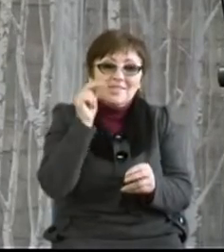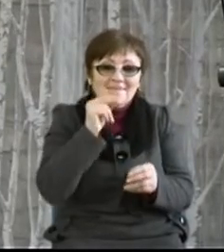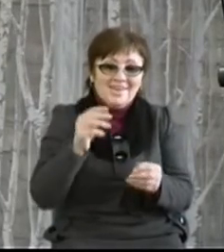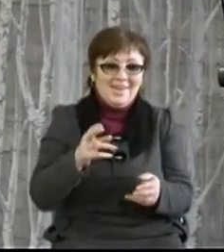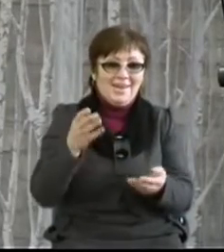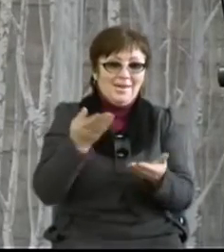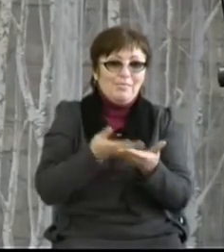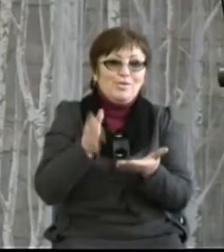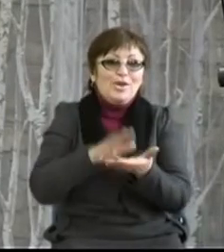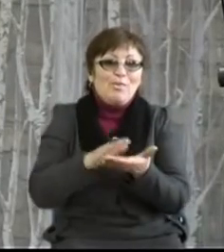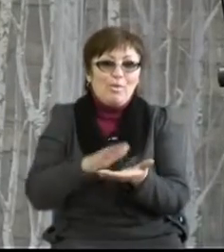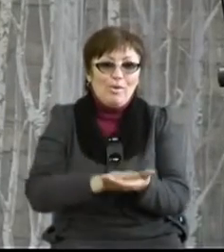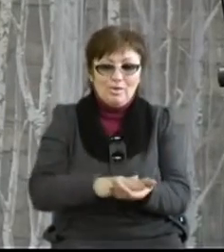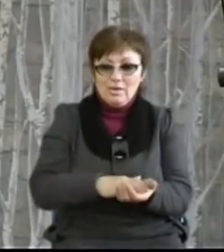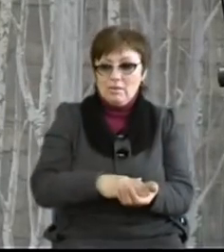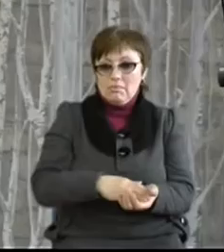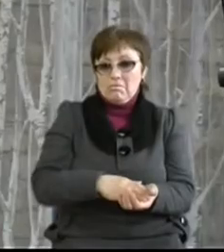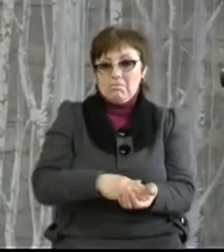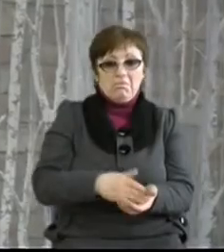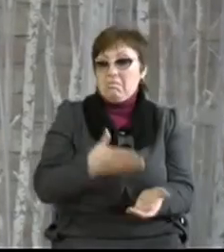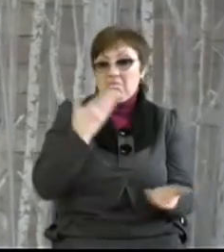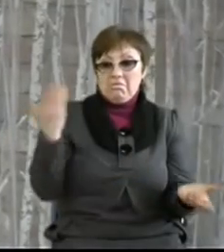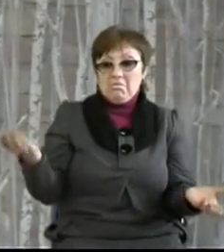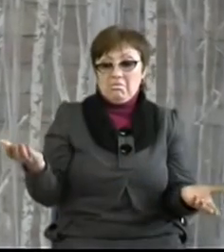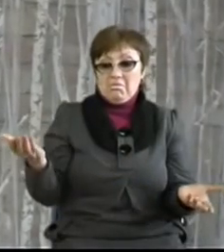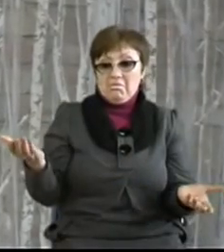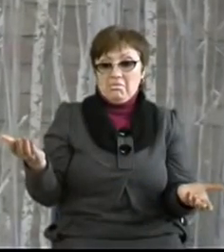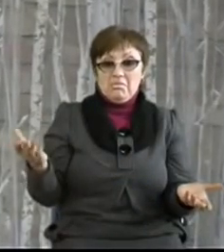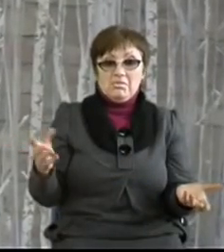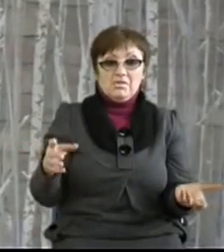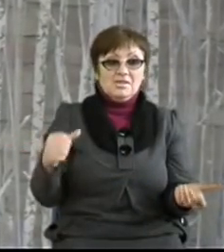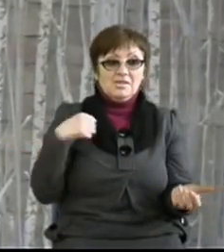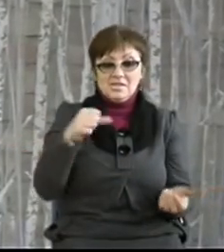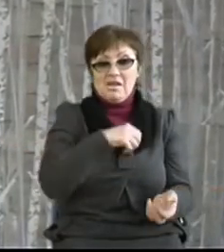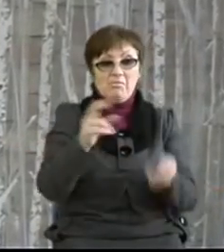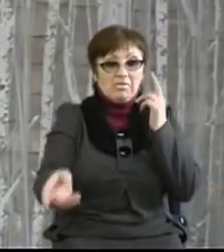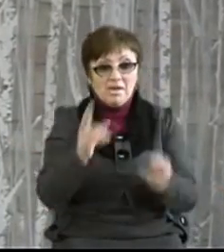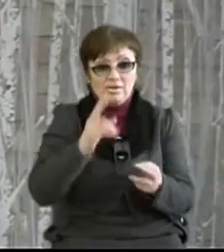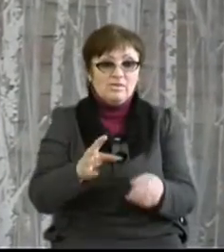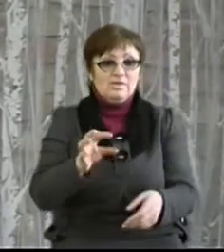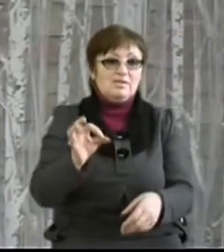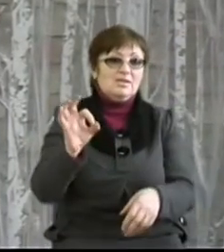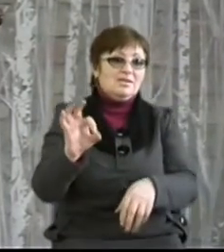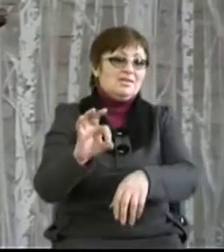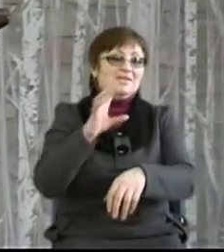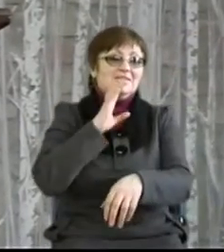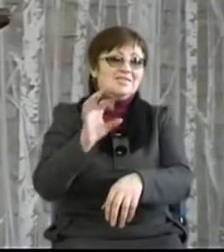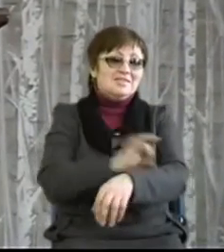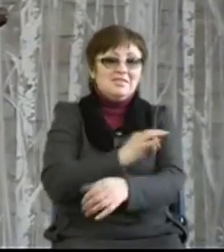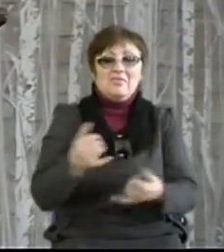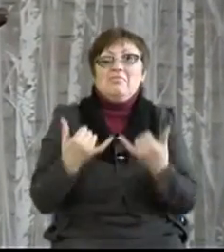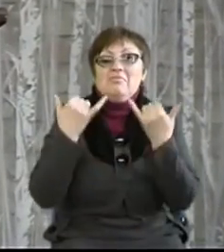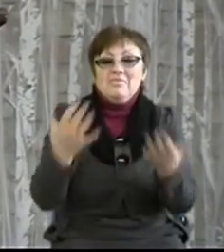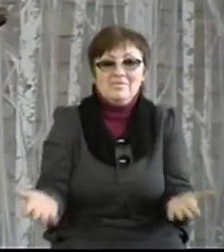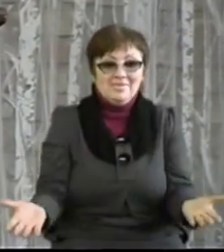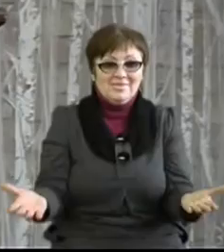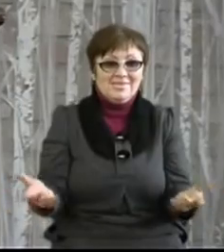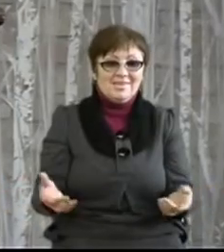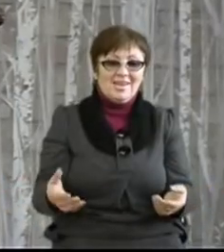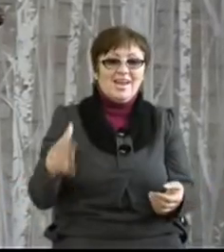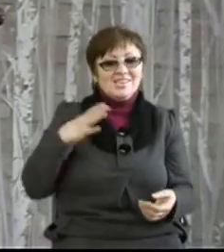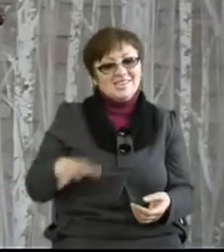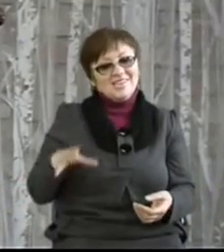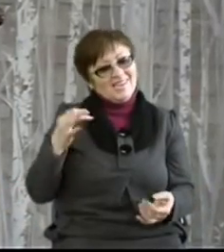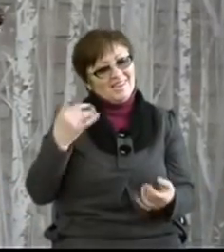приготовил. Вот. Поэтому ожидания и реальность – это совершенно разные вещи, и мы должны быть готовы к этому. Но это